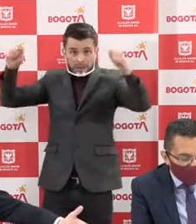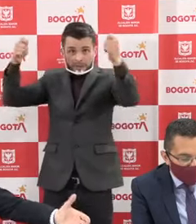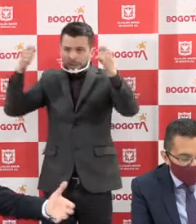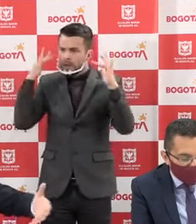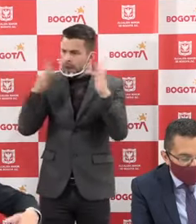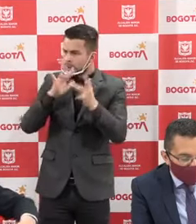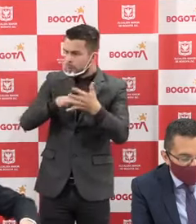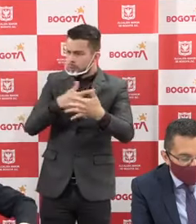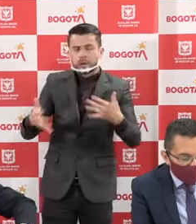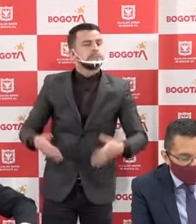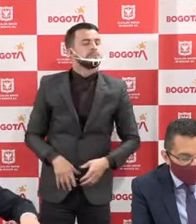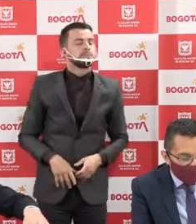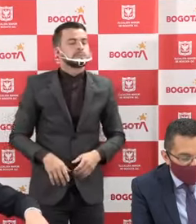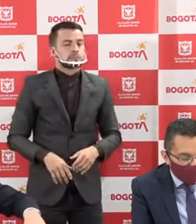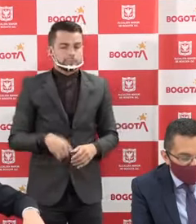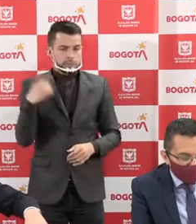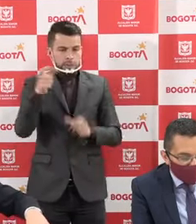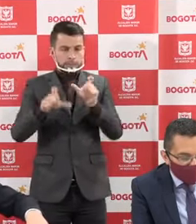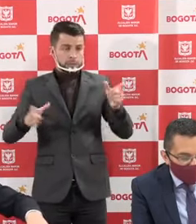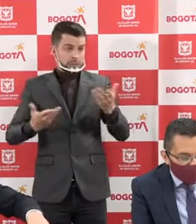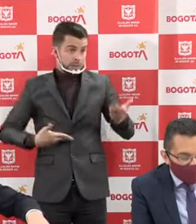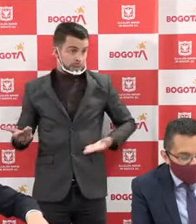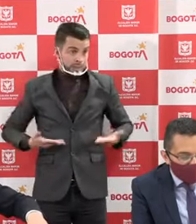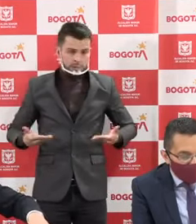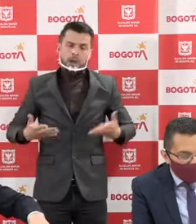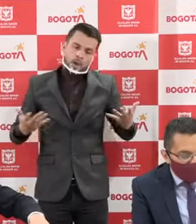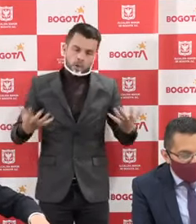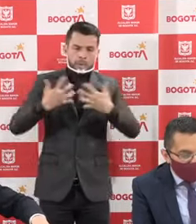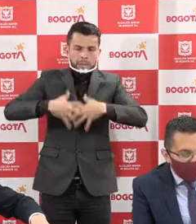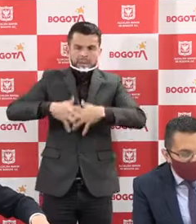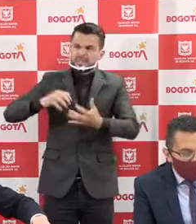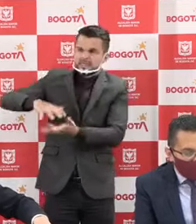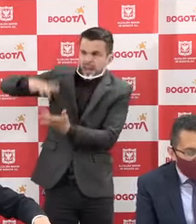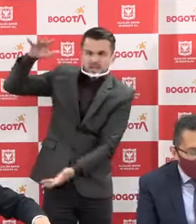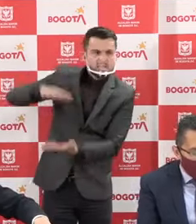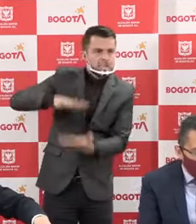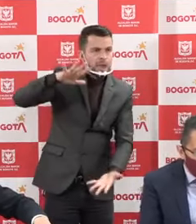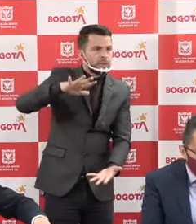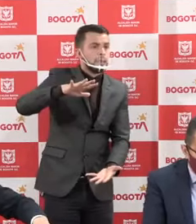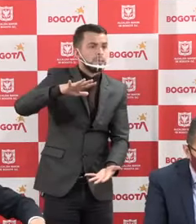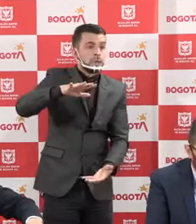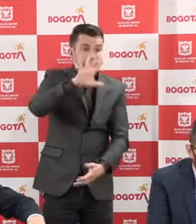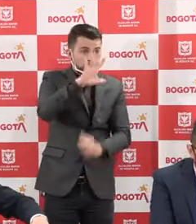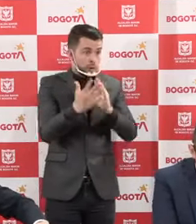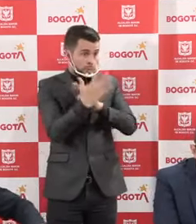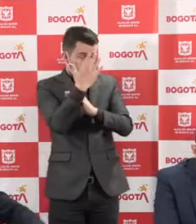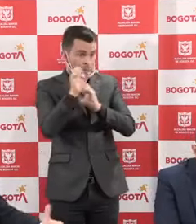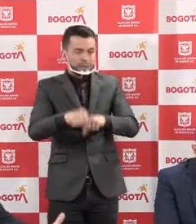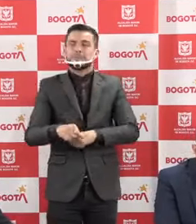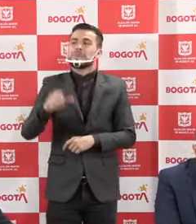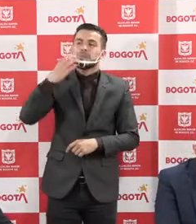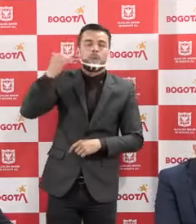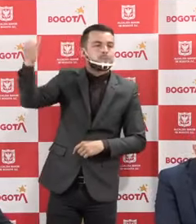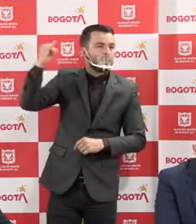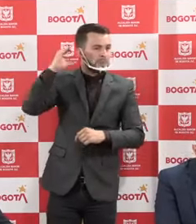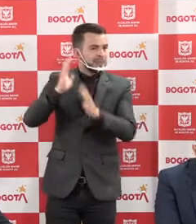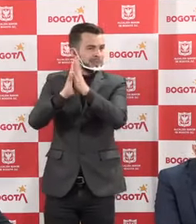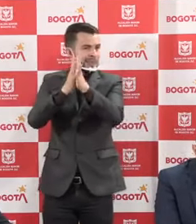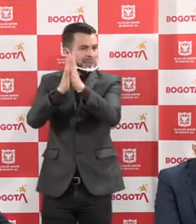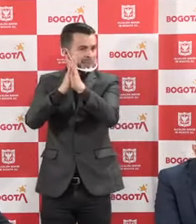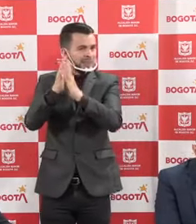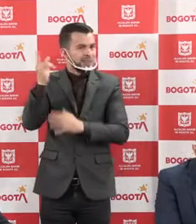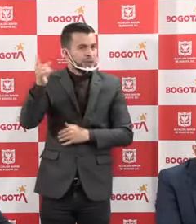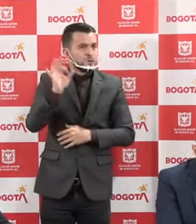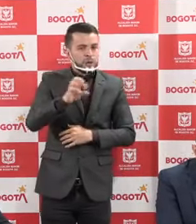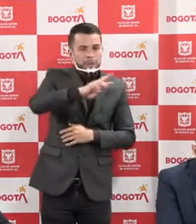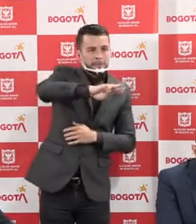cualquiera abrir su comercio hay unos que tienen unas condiciones especiales como es el caso de san victorino que trabajan con el madrugón que arranca a las 2 de la mañana los